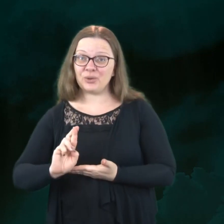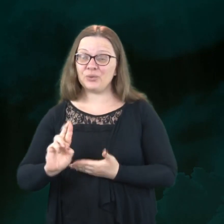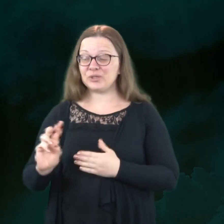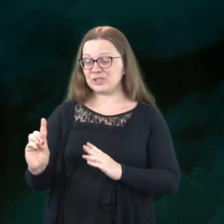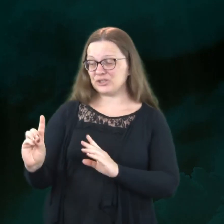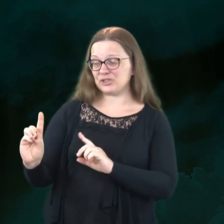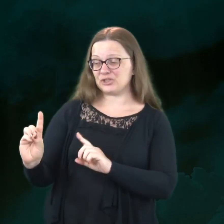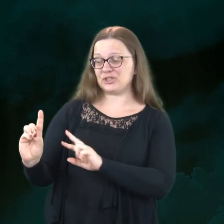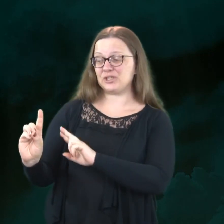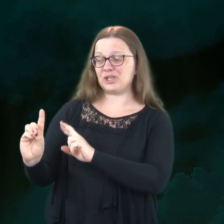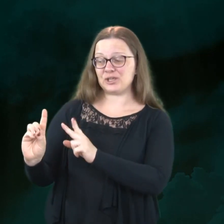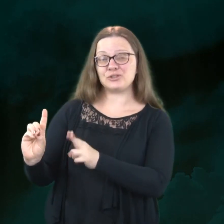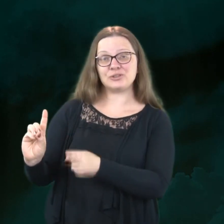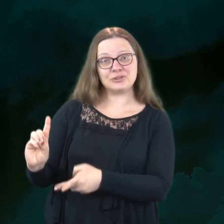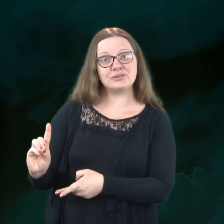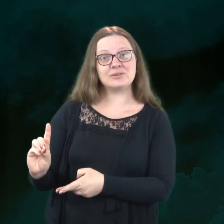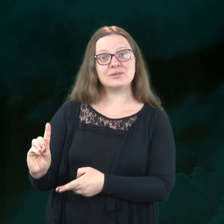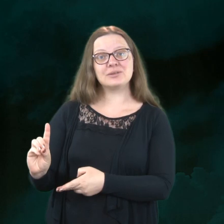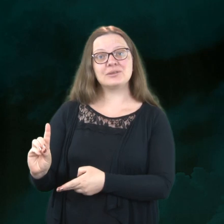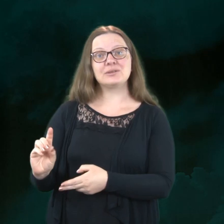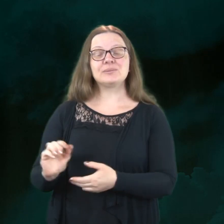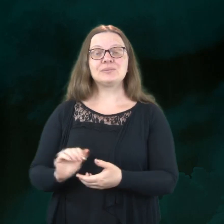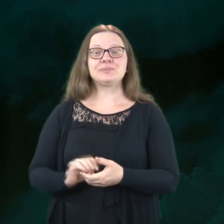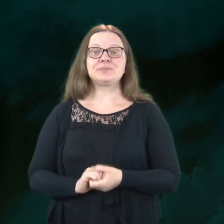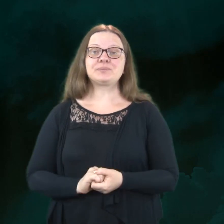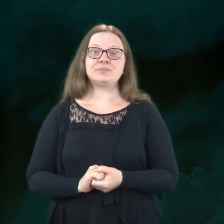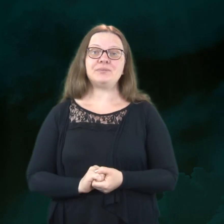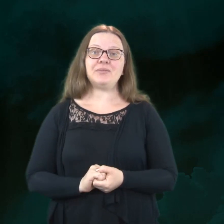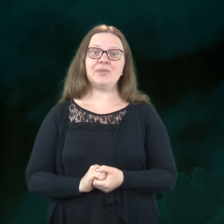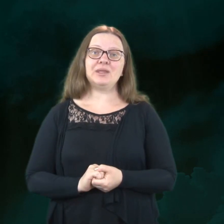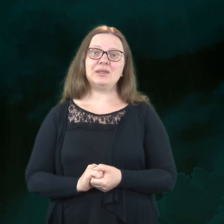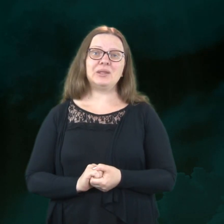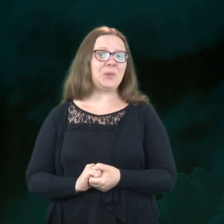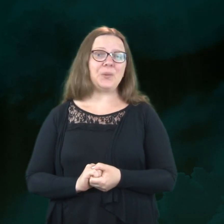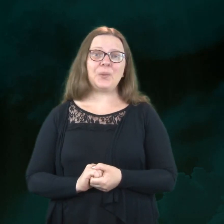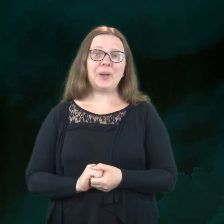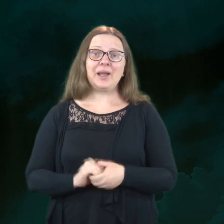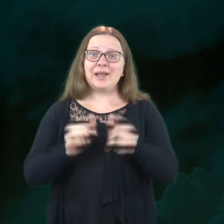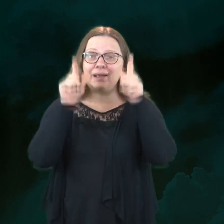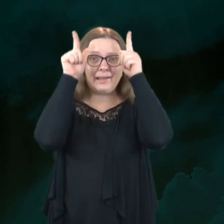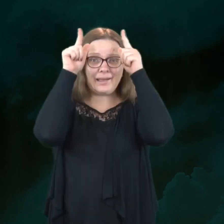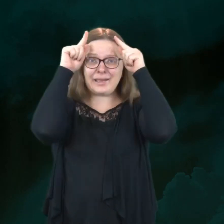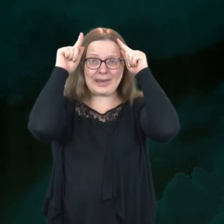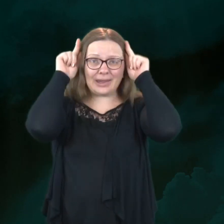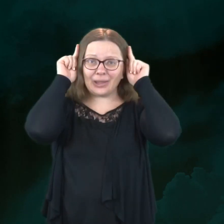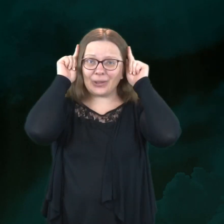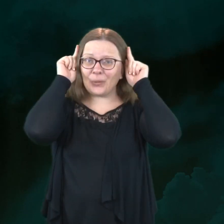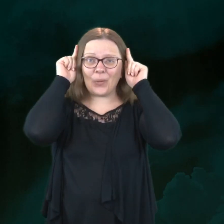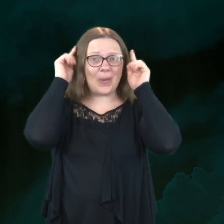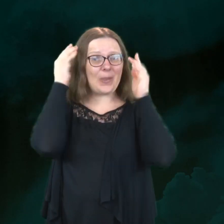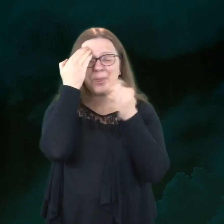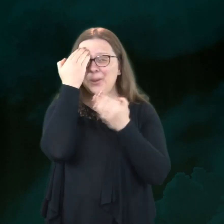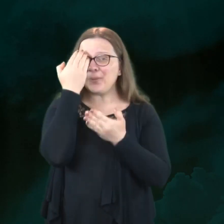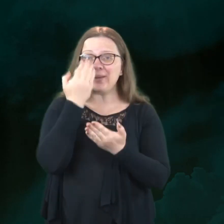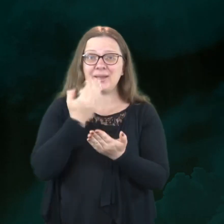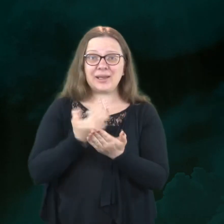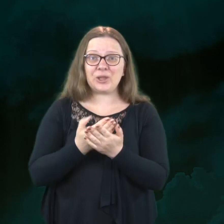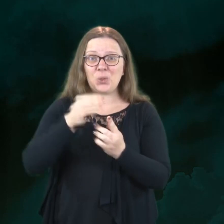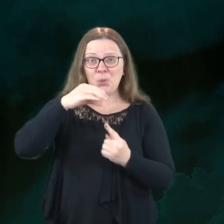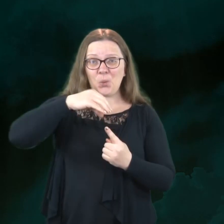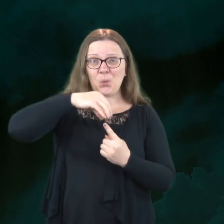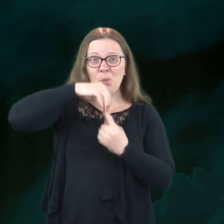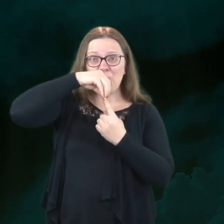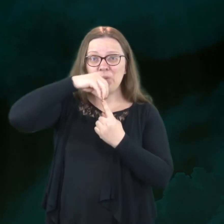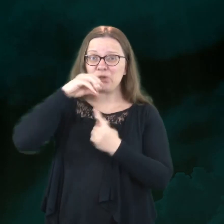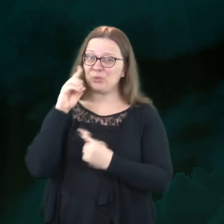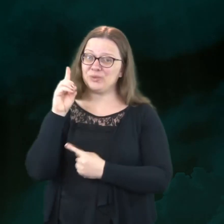vão acreditar e crer em um só Deus. Isso vai totalmente contra, não é isso?